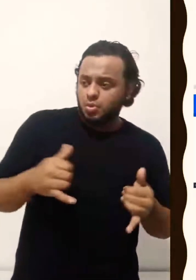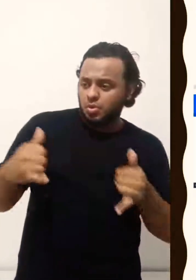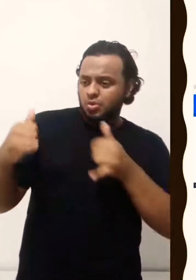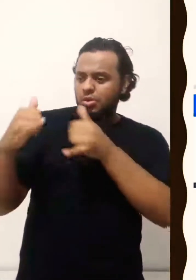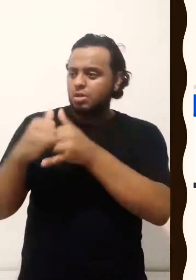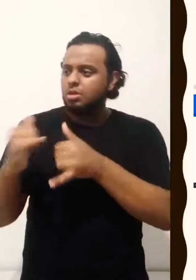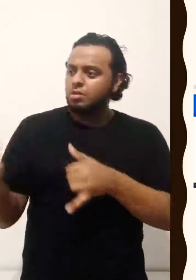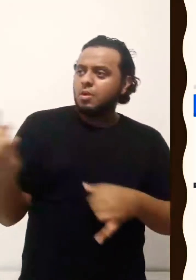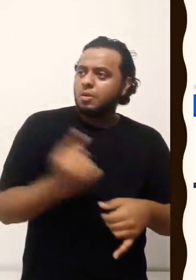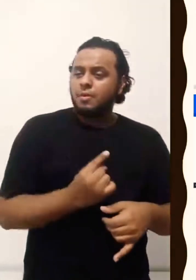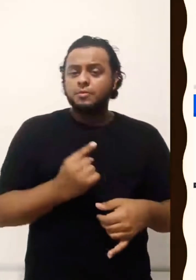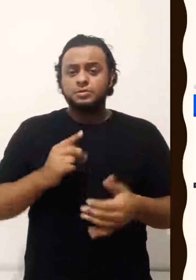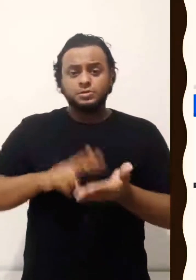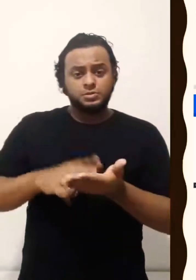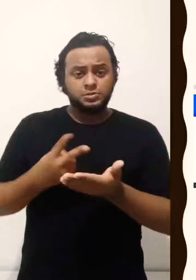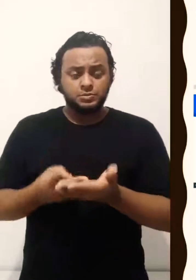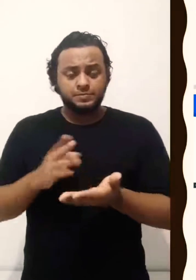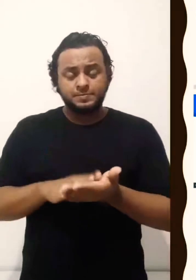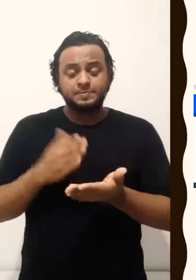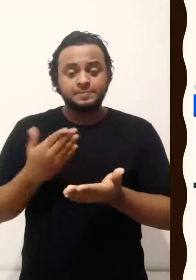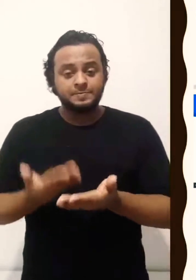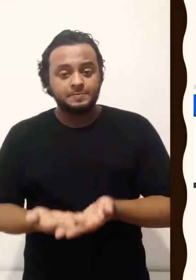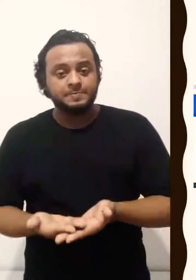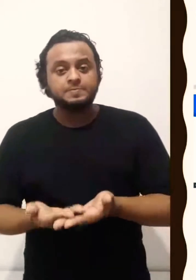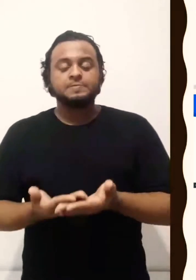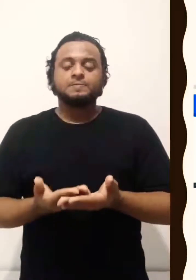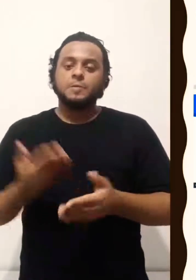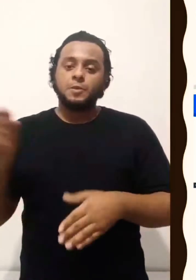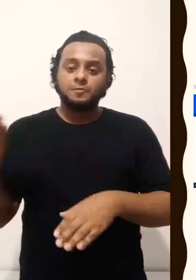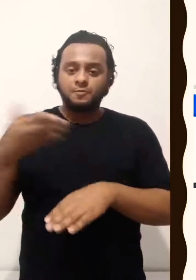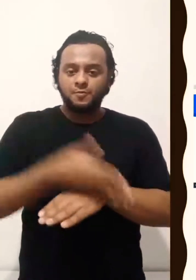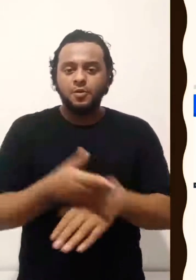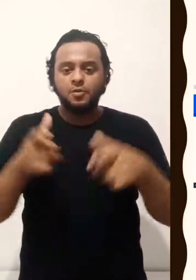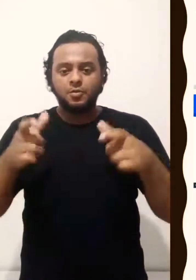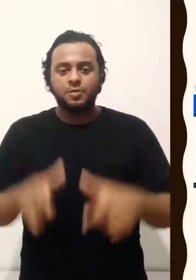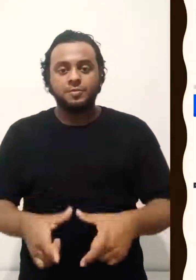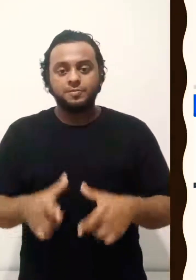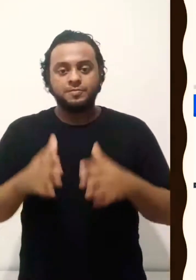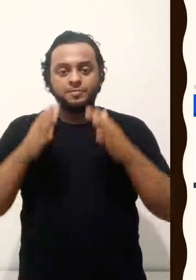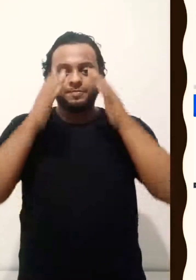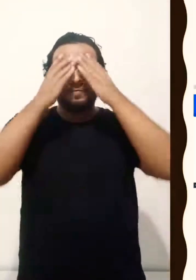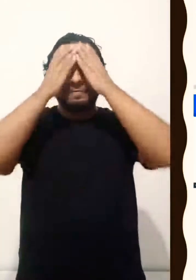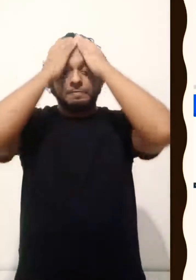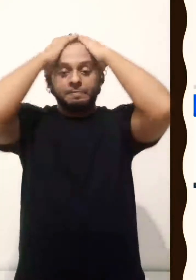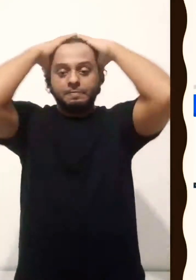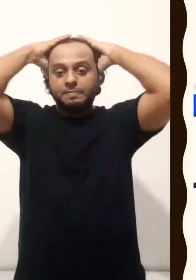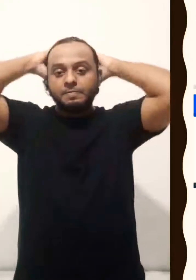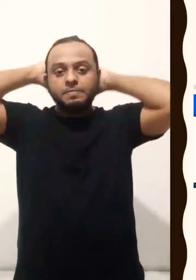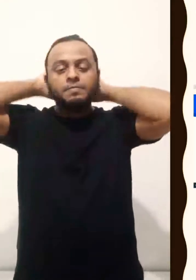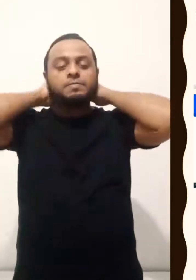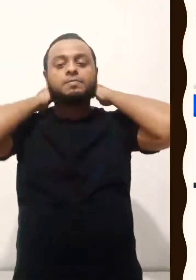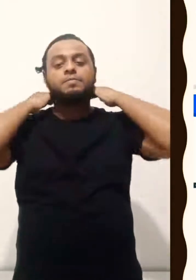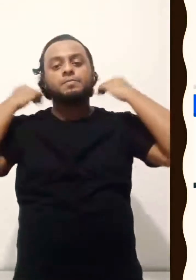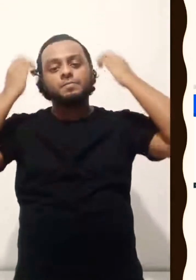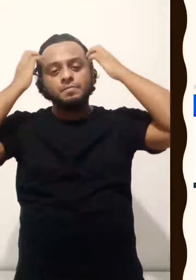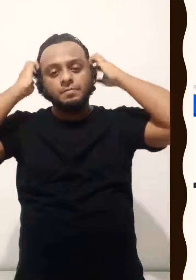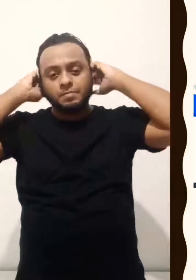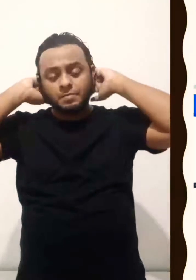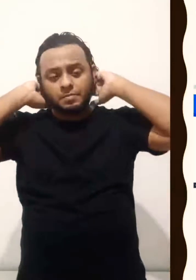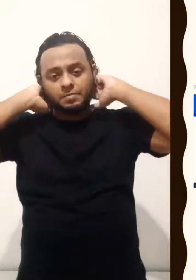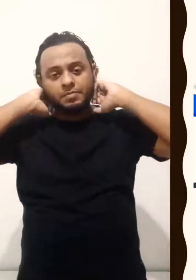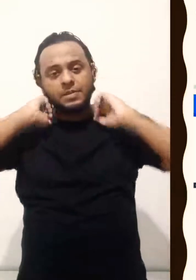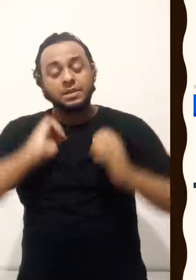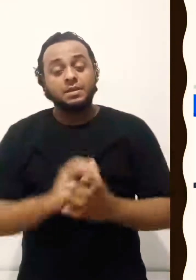do seu setor, onde você estiver, solicitando para que esse intérprete compareça ao local. É claro que existem